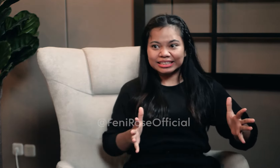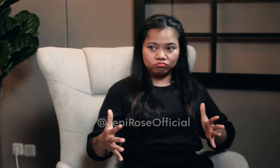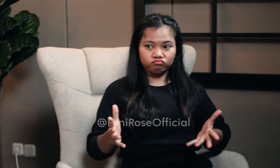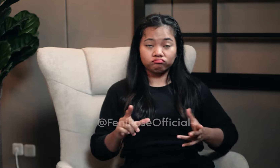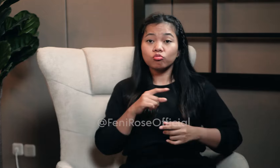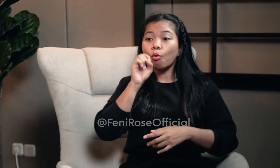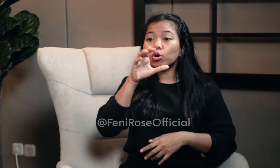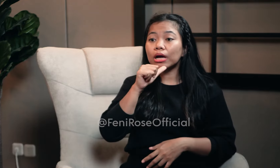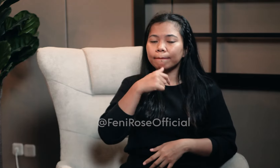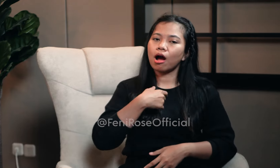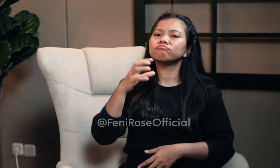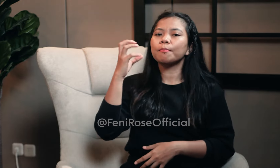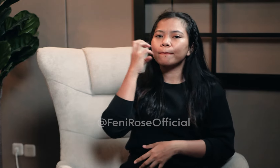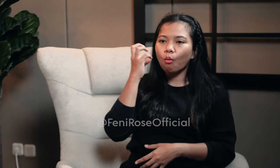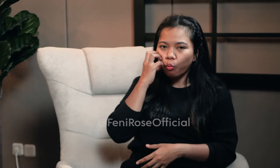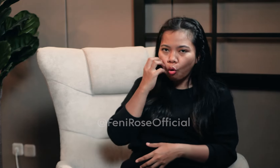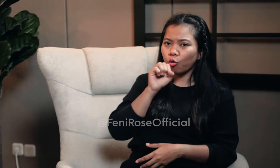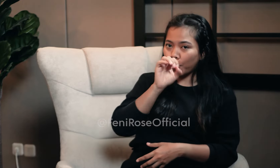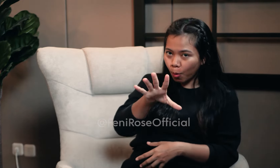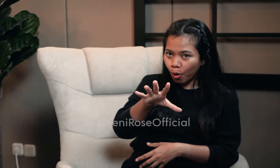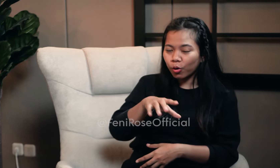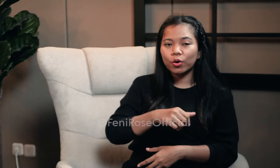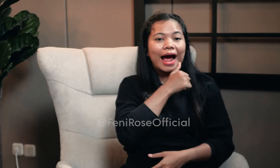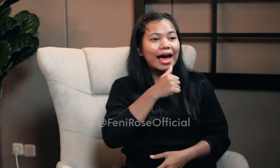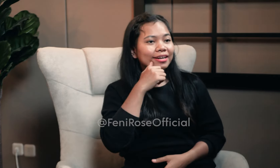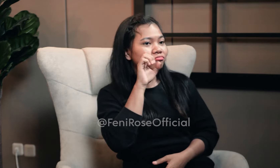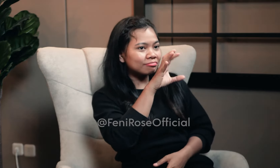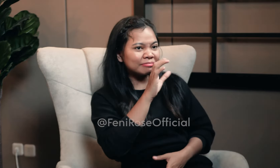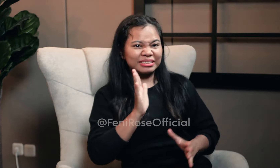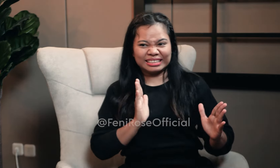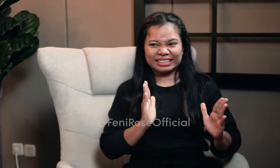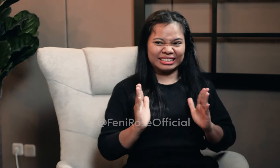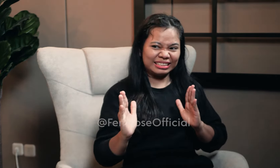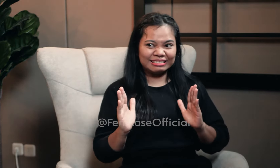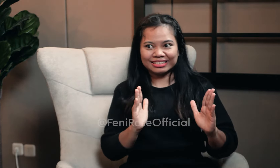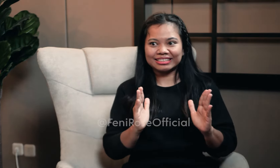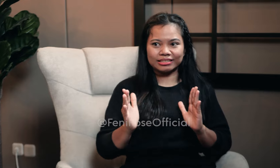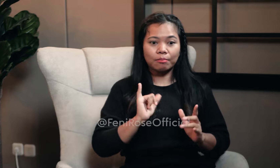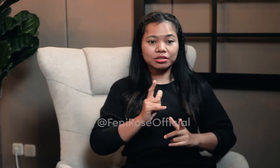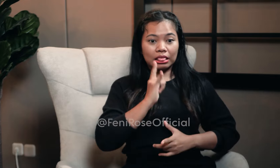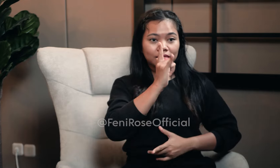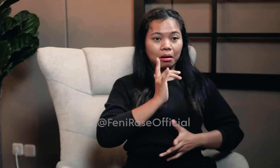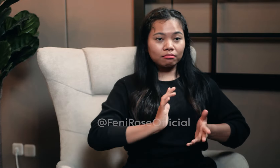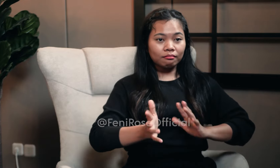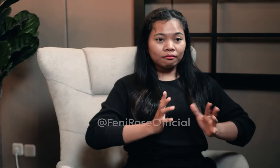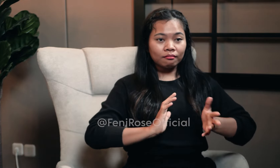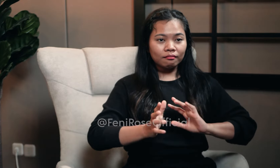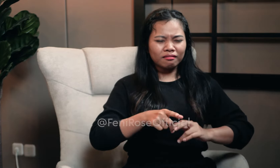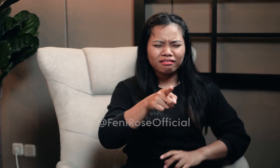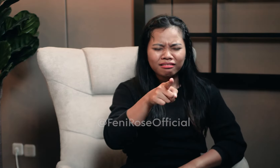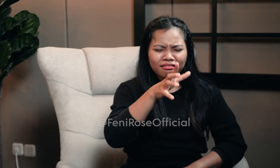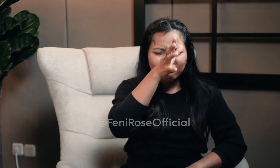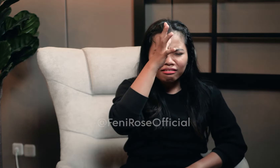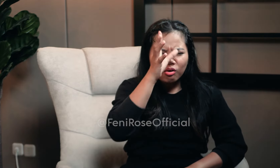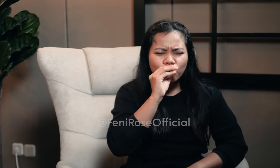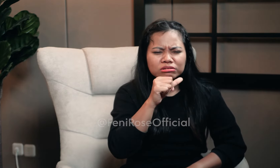ya saya sendiri harus memainkan Posisi saya seperti ketika Pak Prabowo berbicara Pak Anis berbicara enggak boleh tetap seperti ini karena